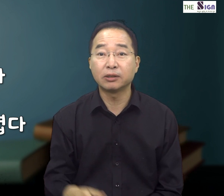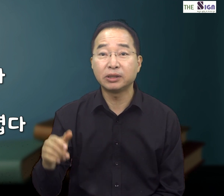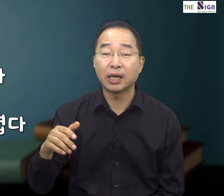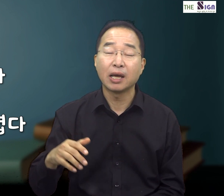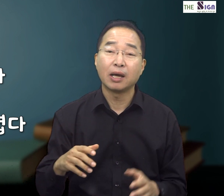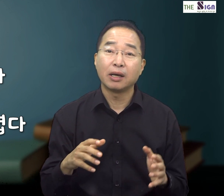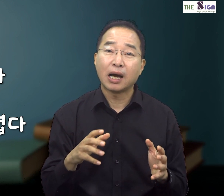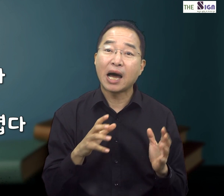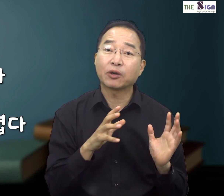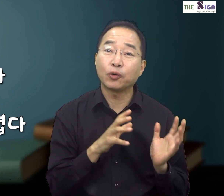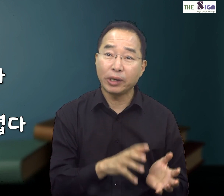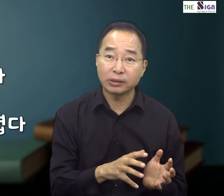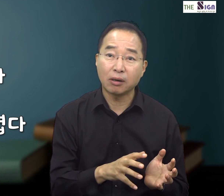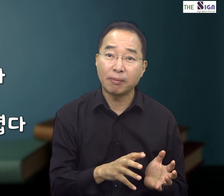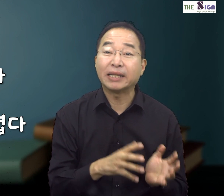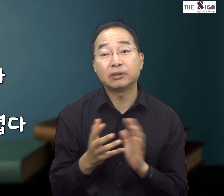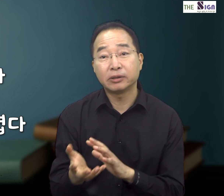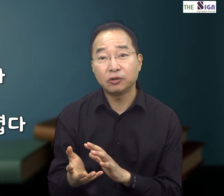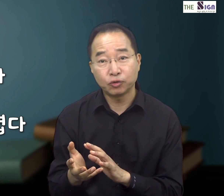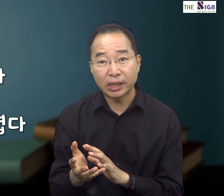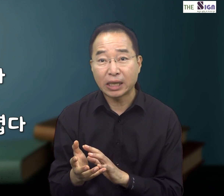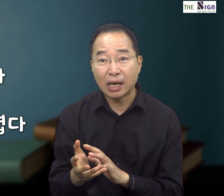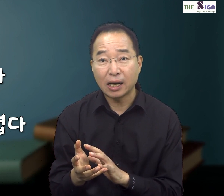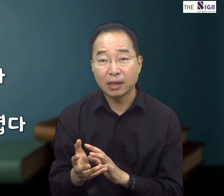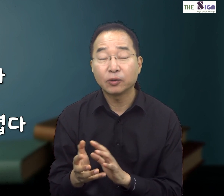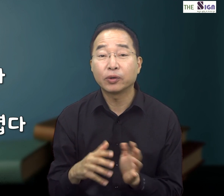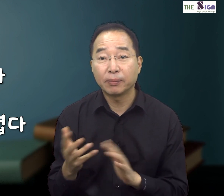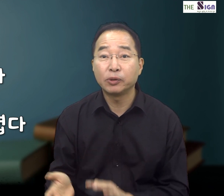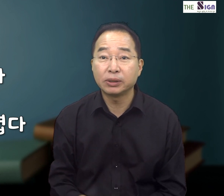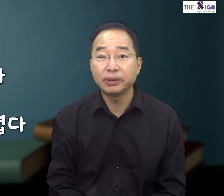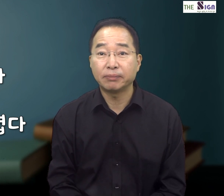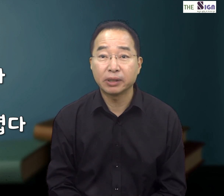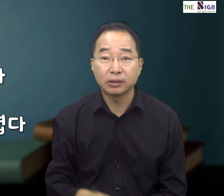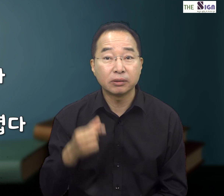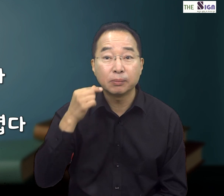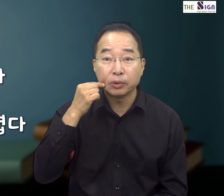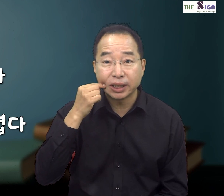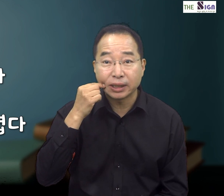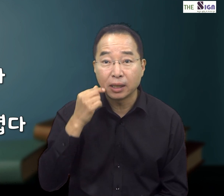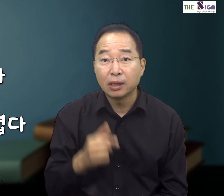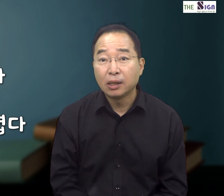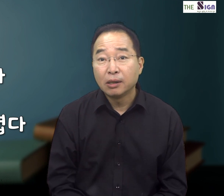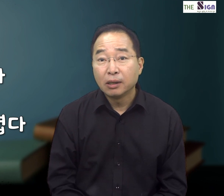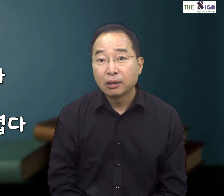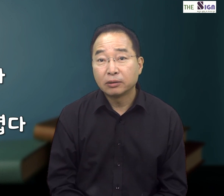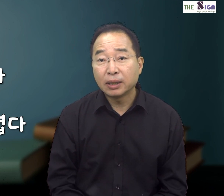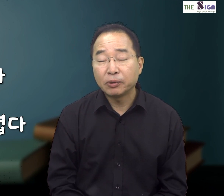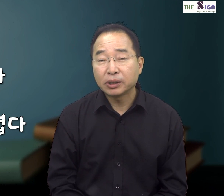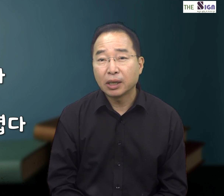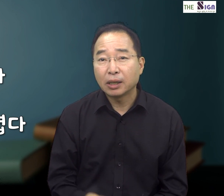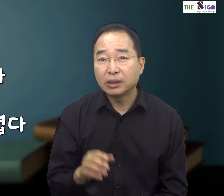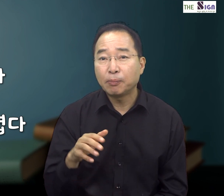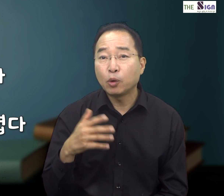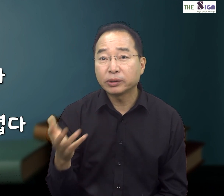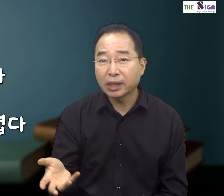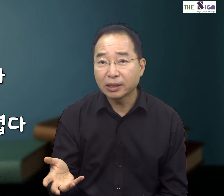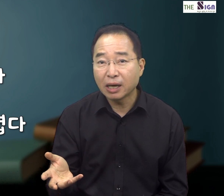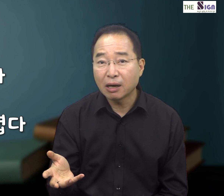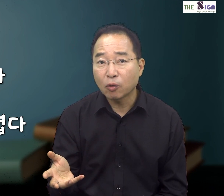이제 학교에서 만들어진 수화다 이렇게 보시면 됩니다. 그래서 이제 못하다. 그러다 보니까 이게